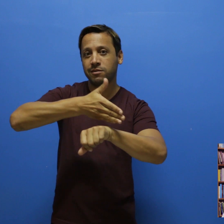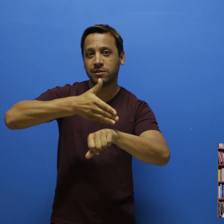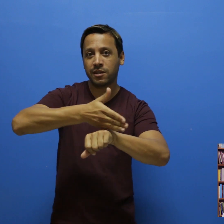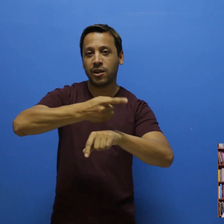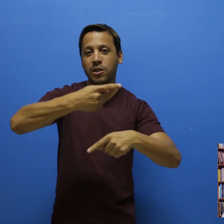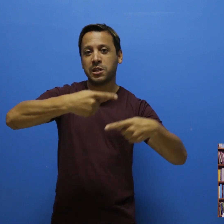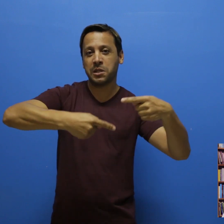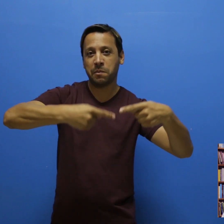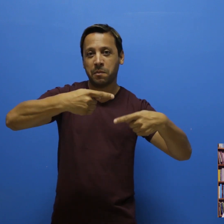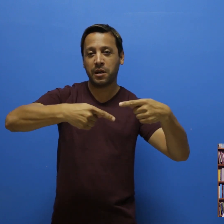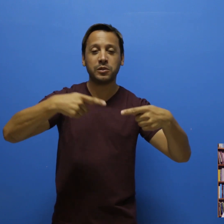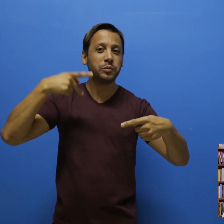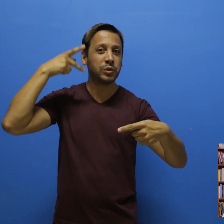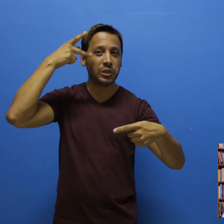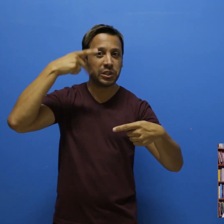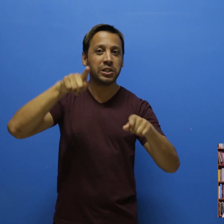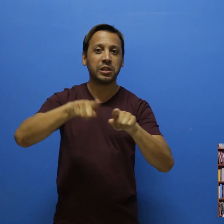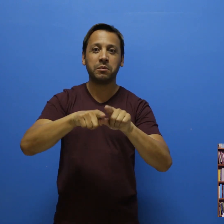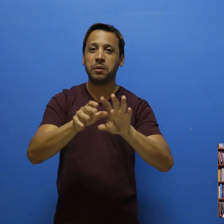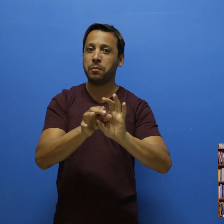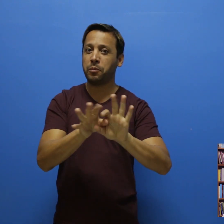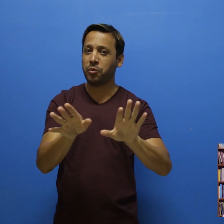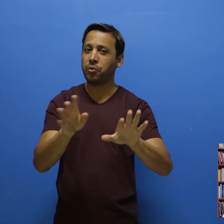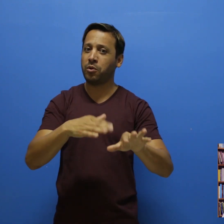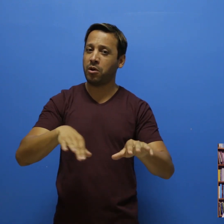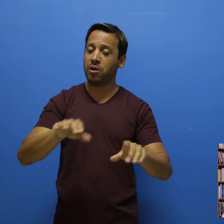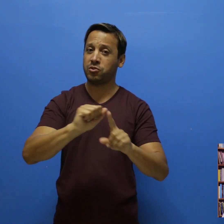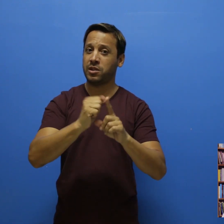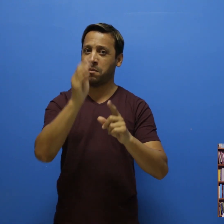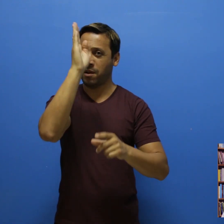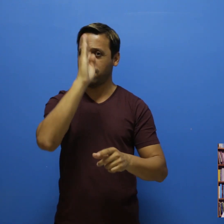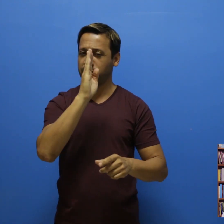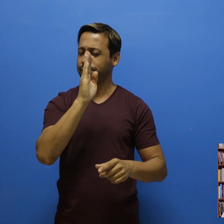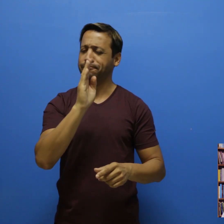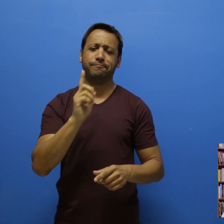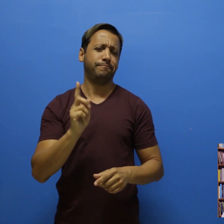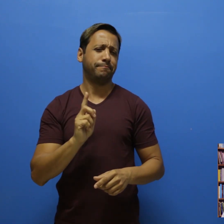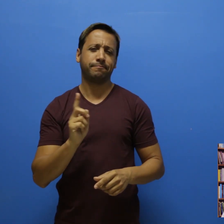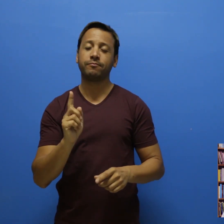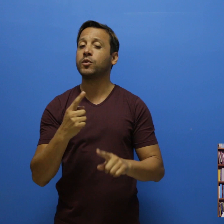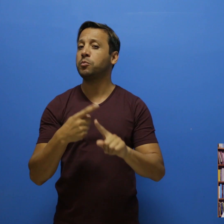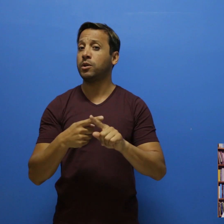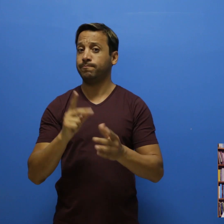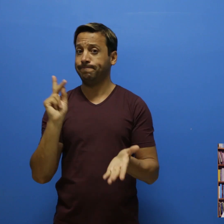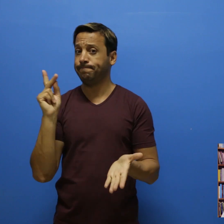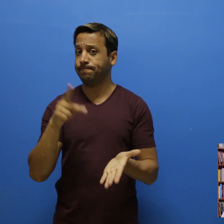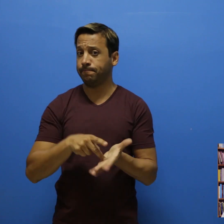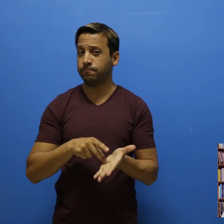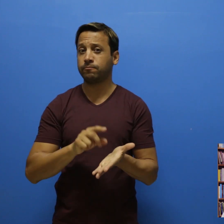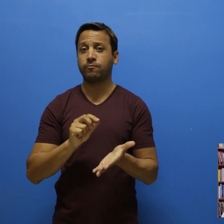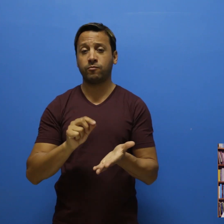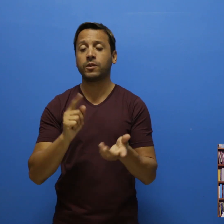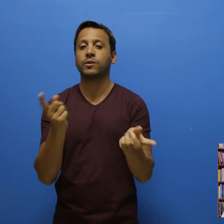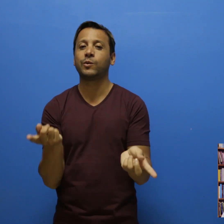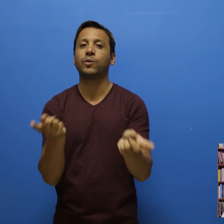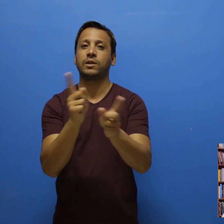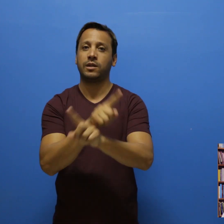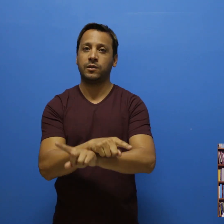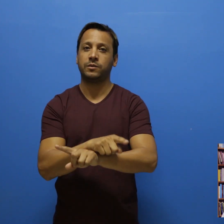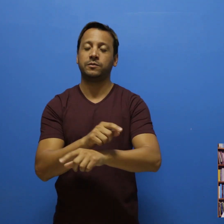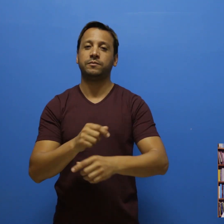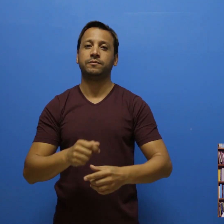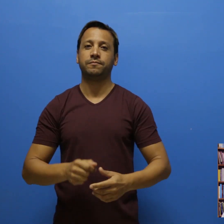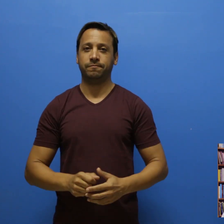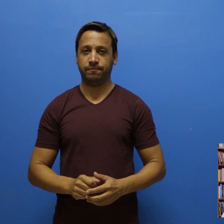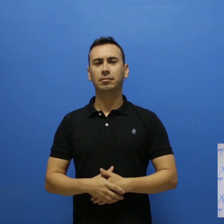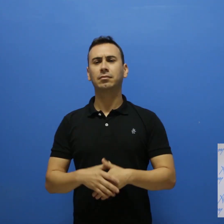das pessoas ao debate político e ao debate público na sociedade brasileira. Mas a realidade foi o exato